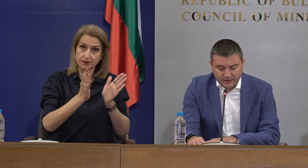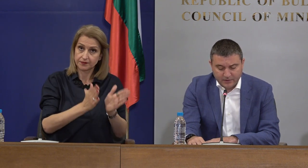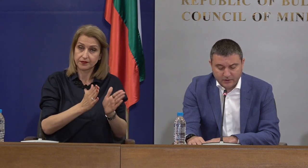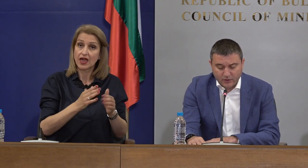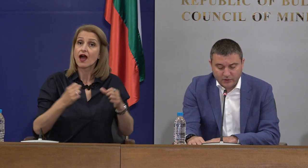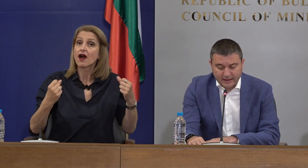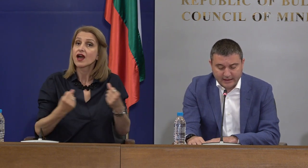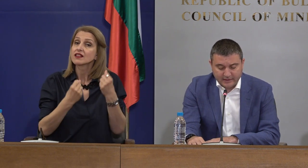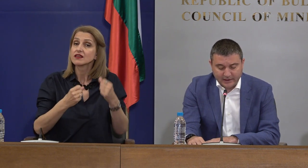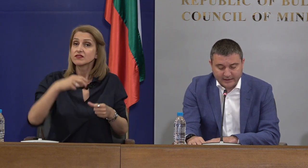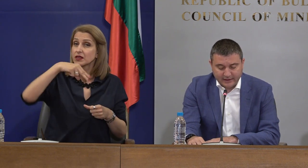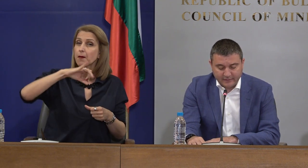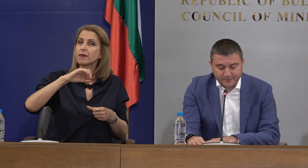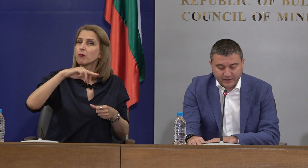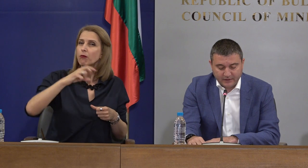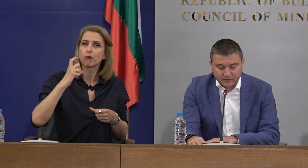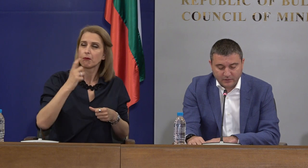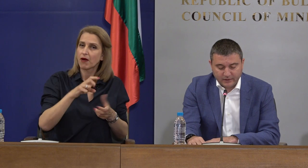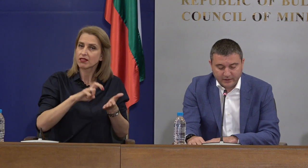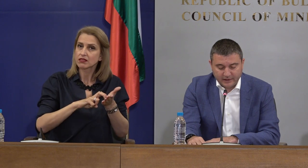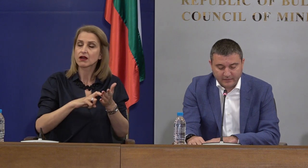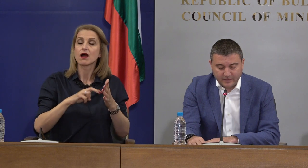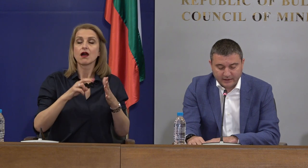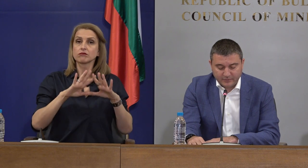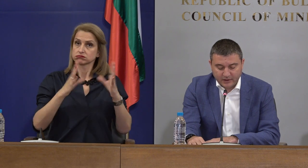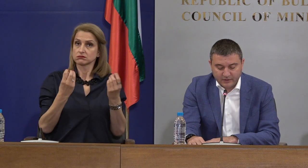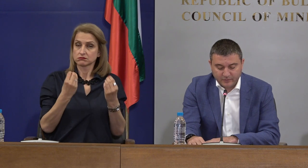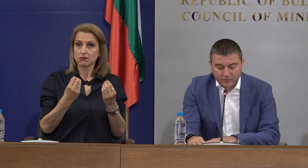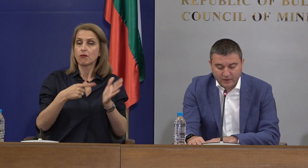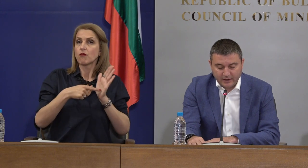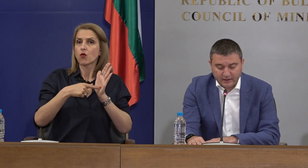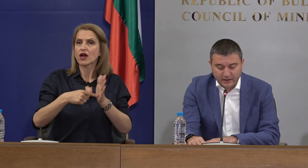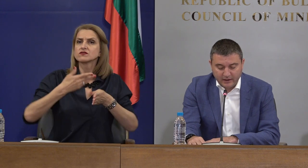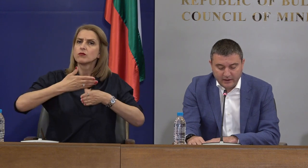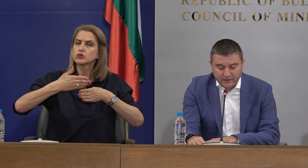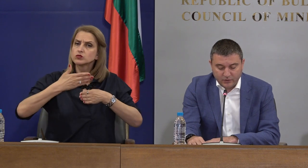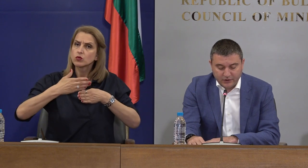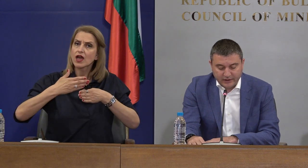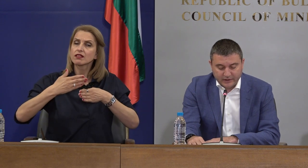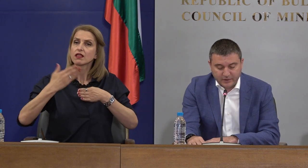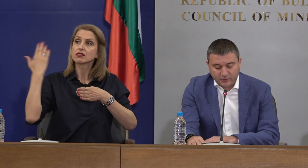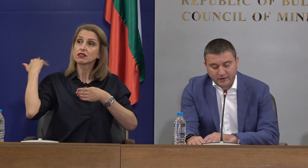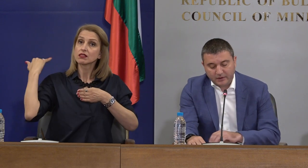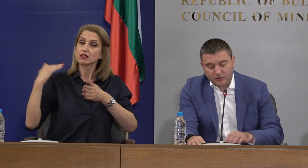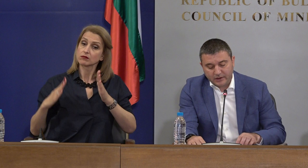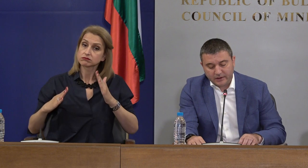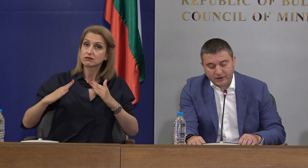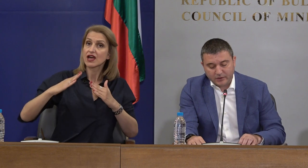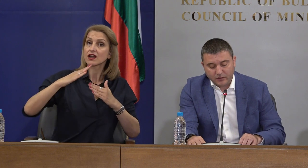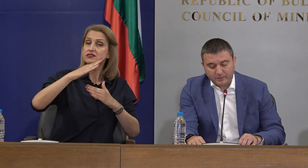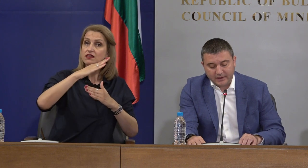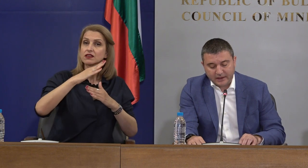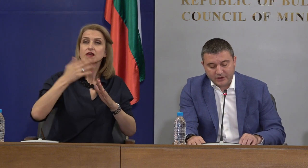ПИП са на обща стойност над 10 милиарда лева. Регулаторният капитал на банката показва постоянен исторически ръст през годините,